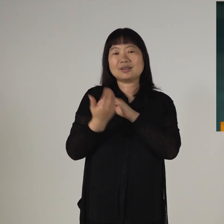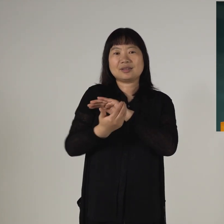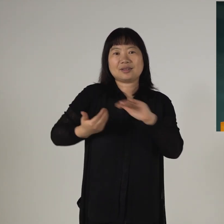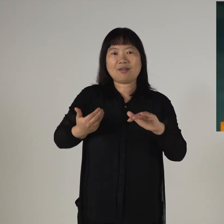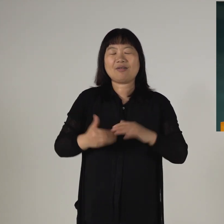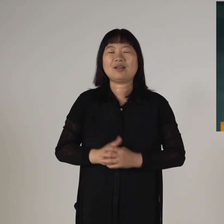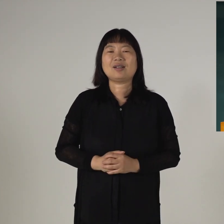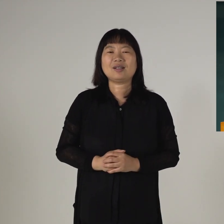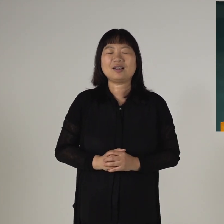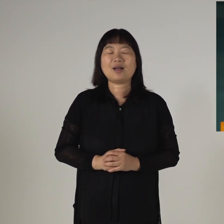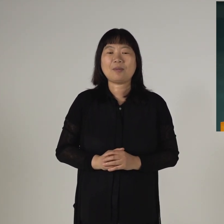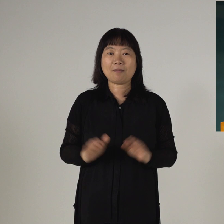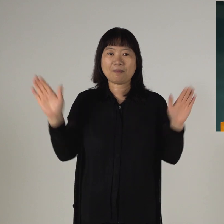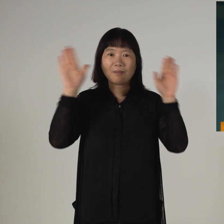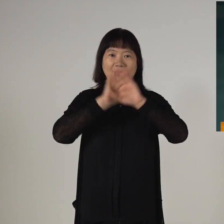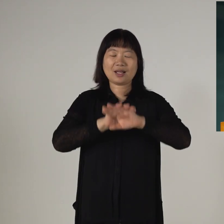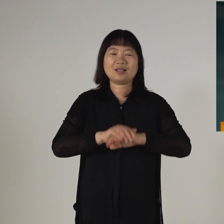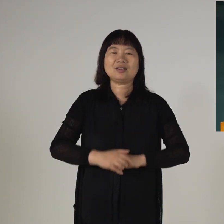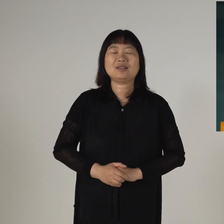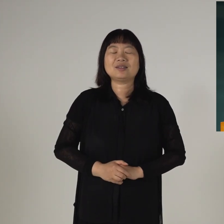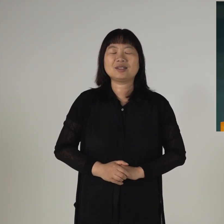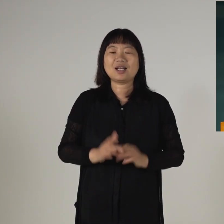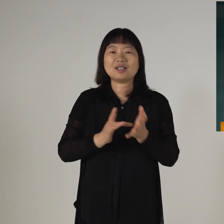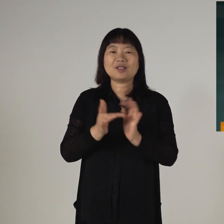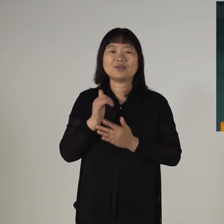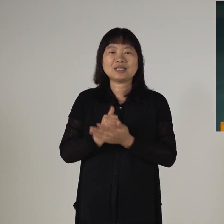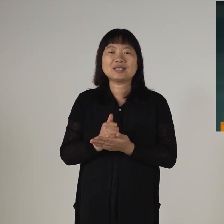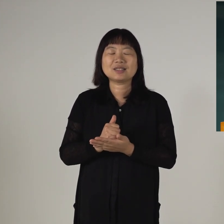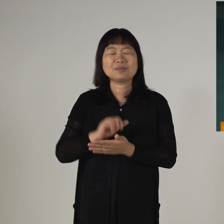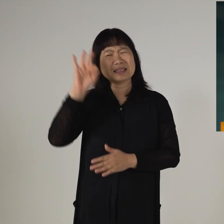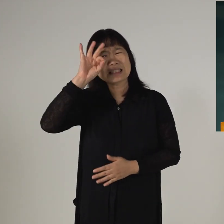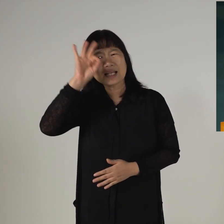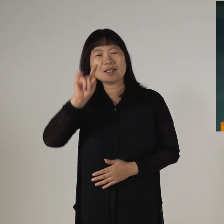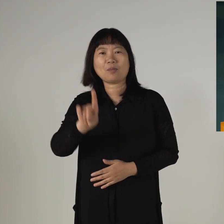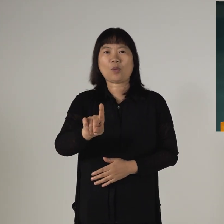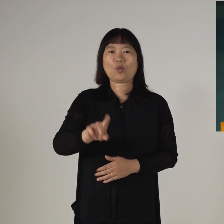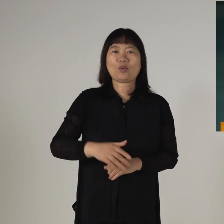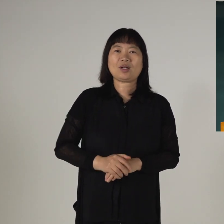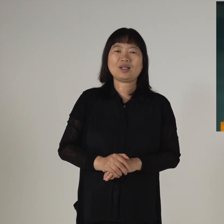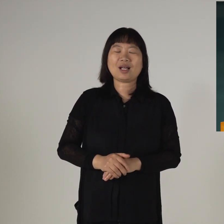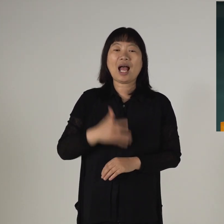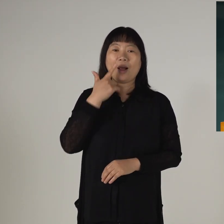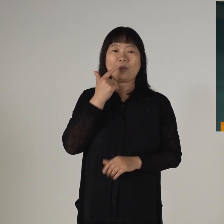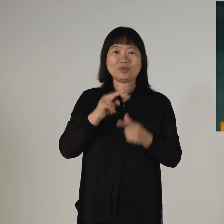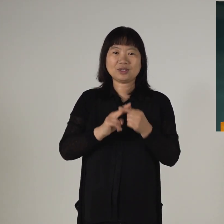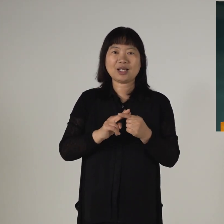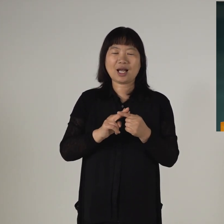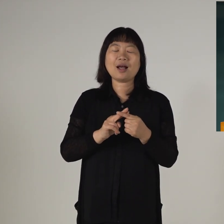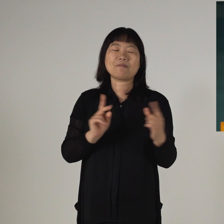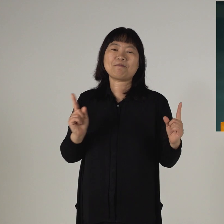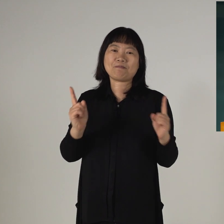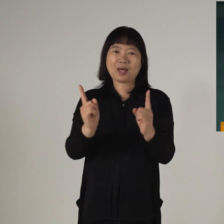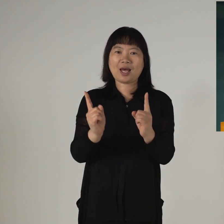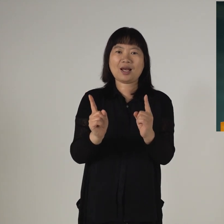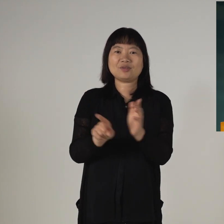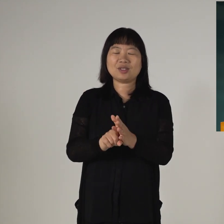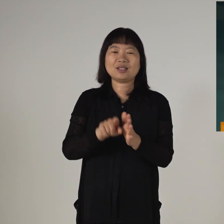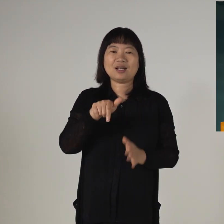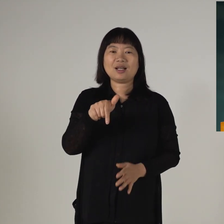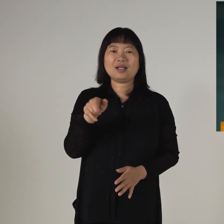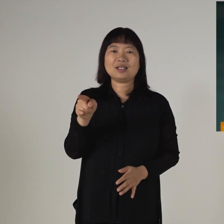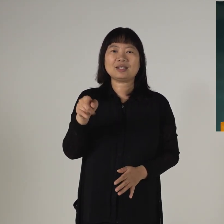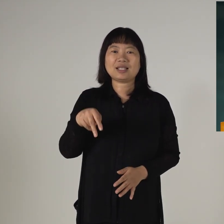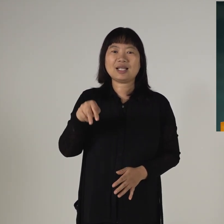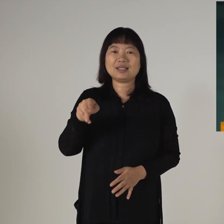전 날밤 예수님은 어디를 찾죠? 아버지와 독대하기 위해서